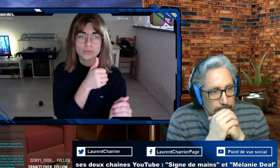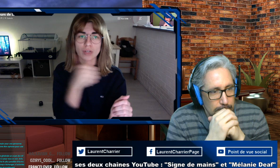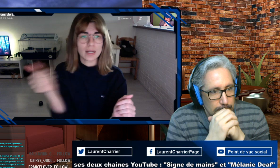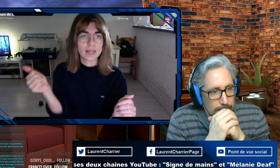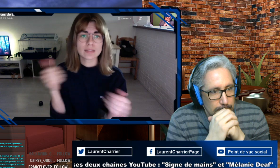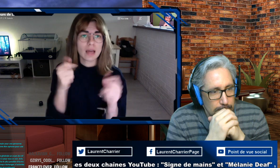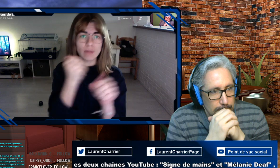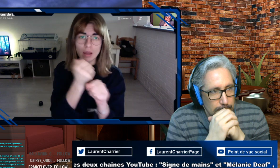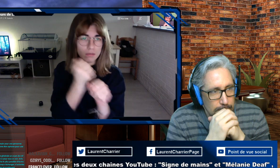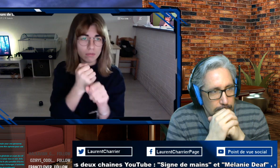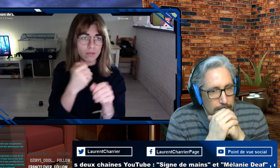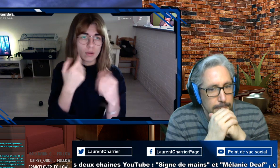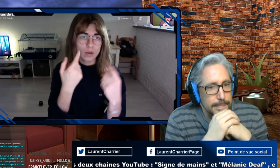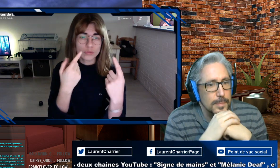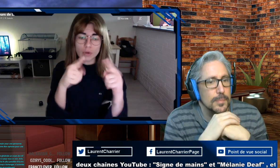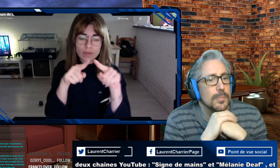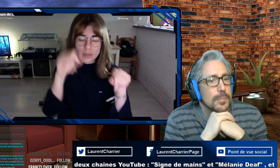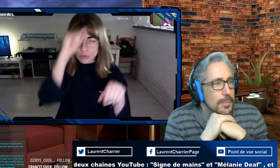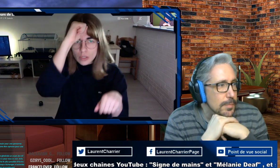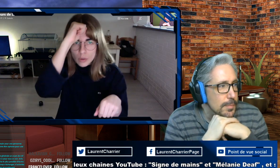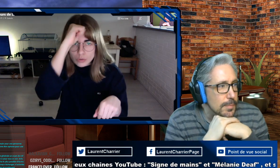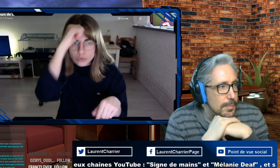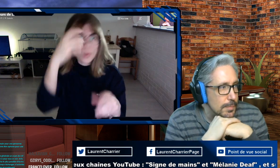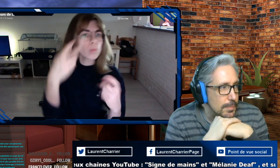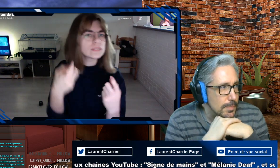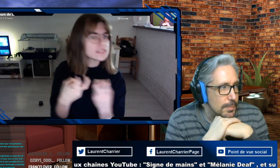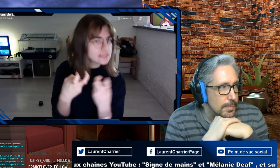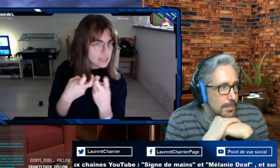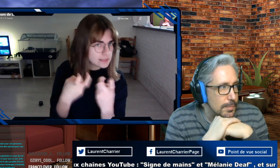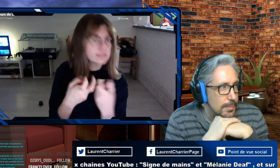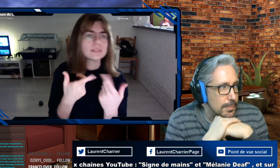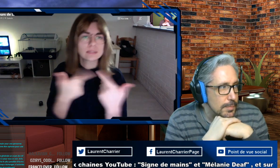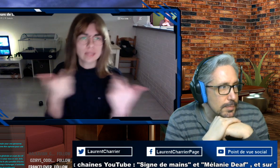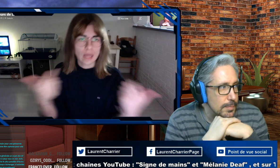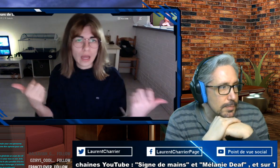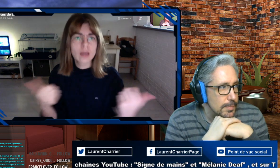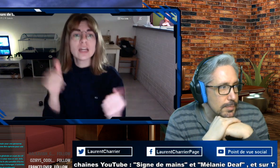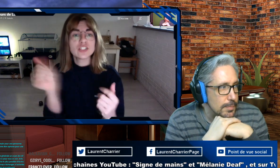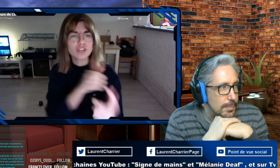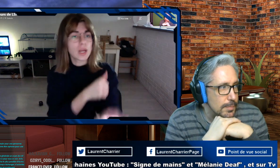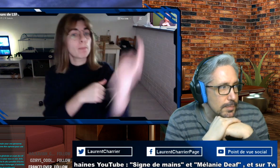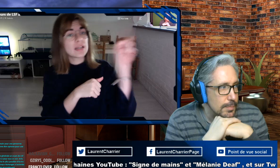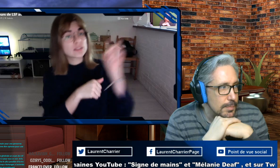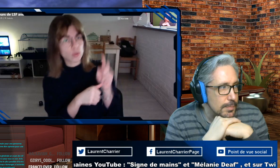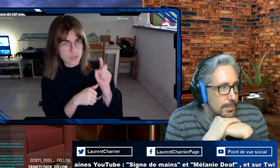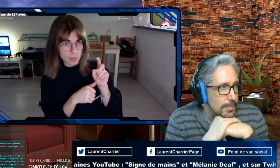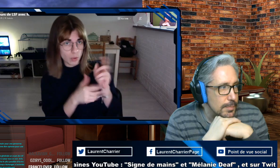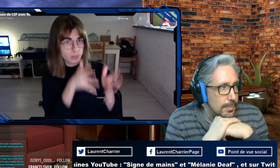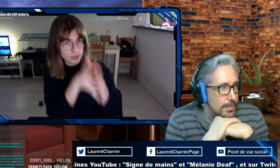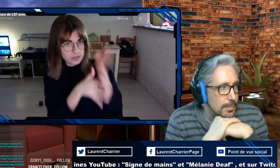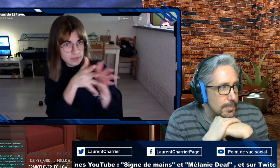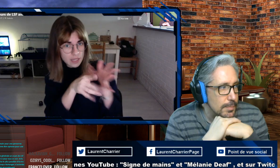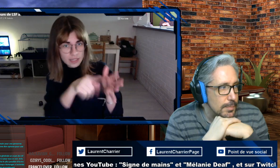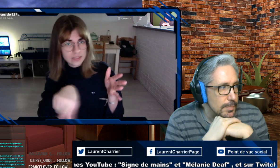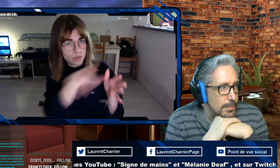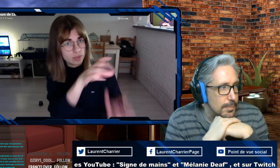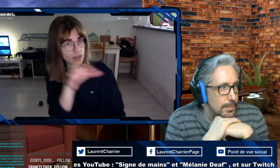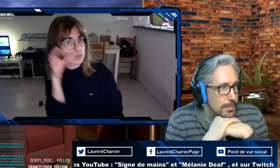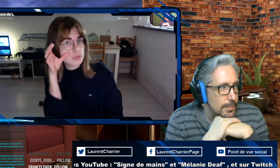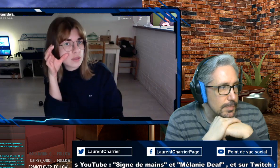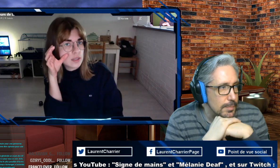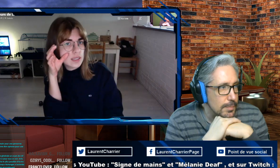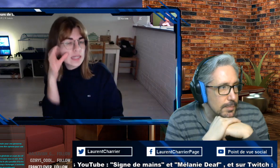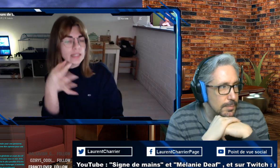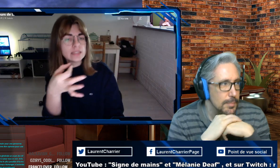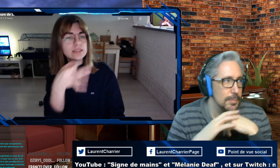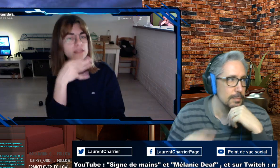individuellement, chacun travaille avec les leçons, des exercices, etc. Et chacun passe au tableau pour signer et les deux